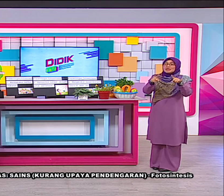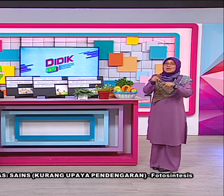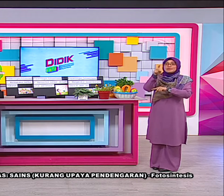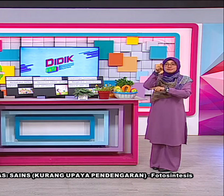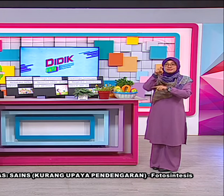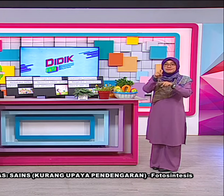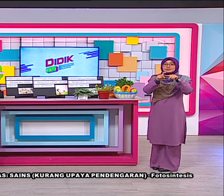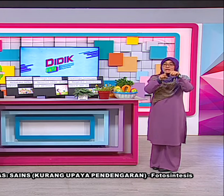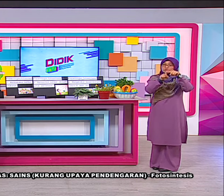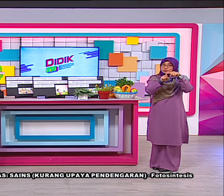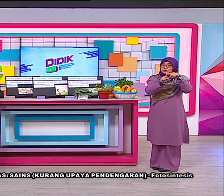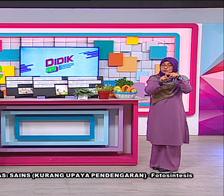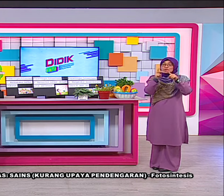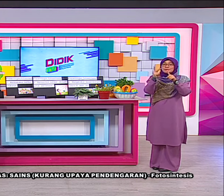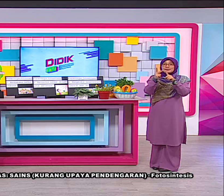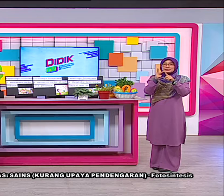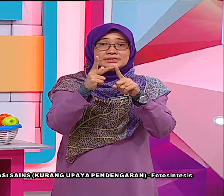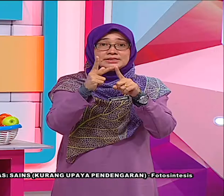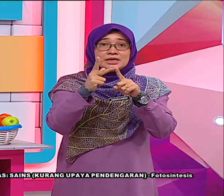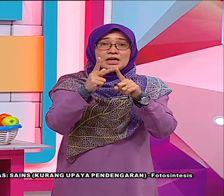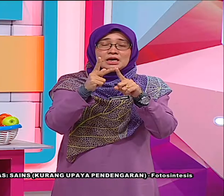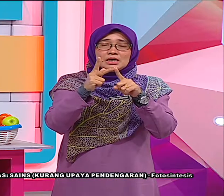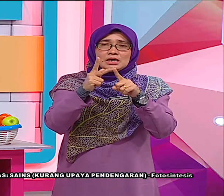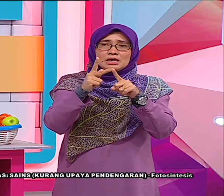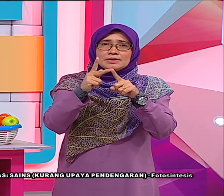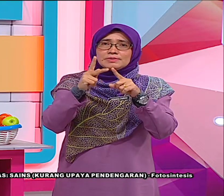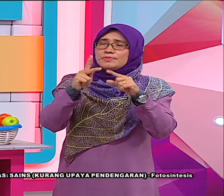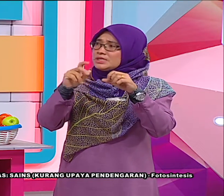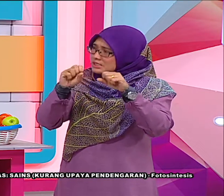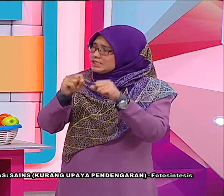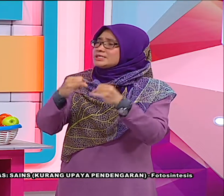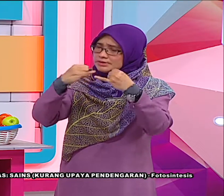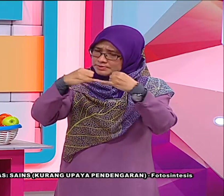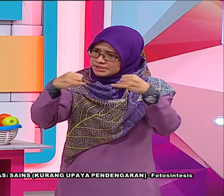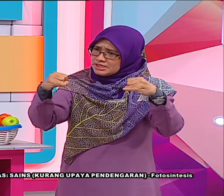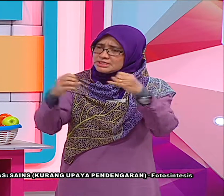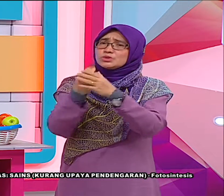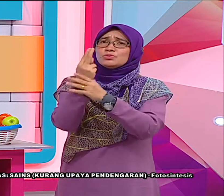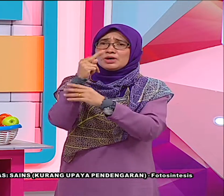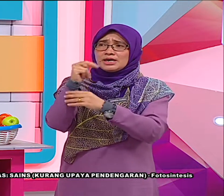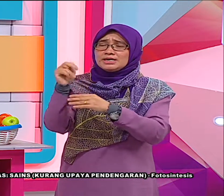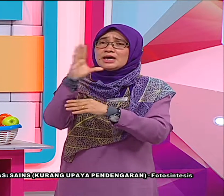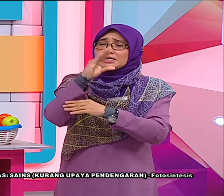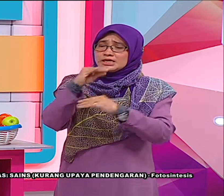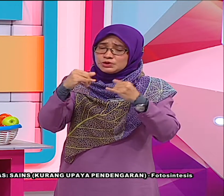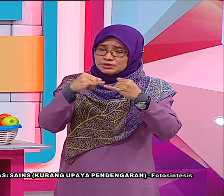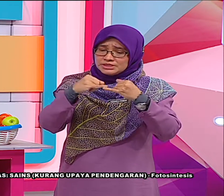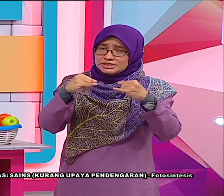mesti bergantung kepada tumbuhan aja jenis tumbuhan dan juga